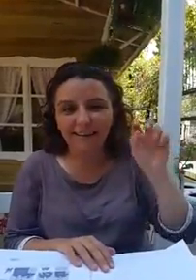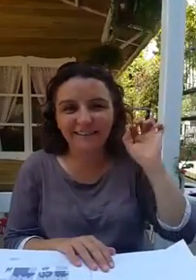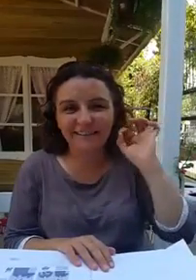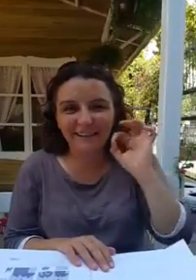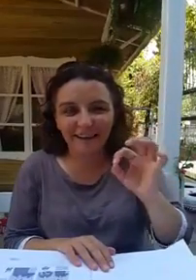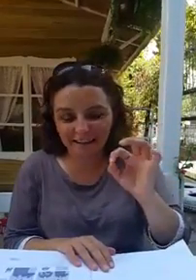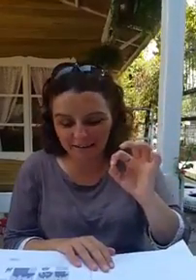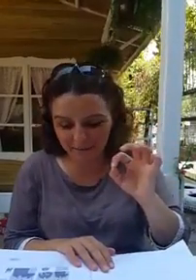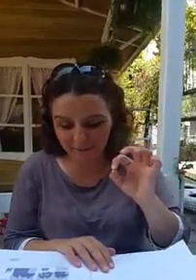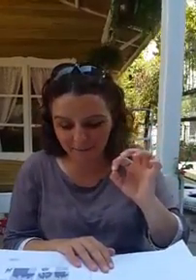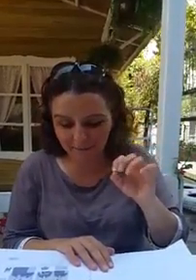seksen.